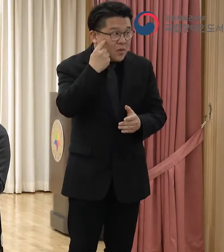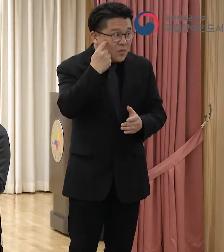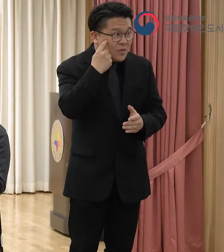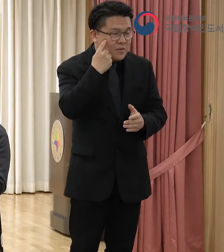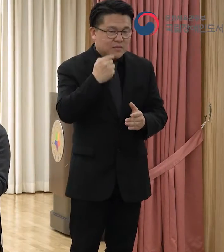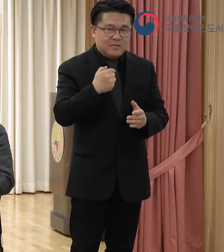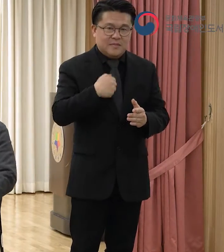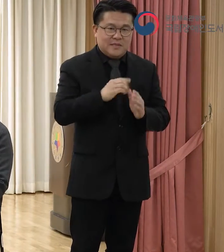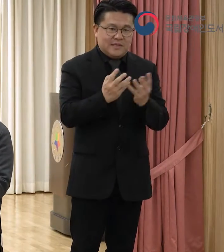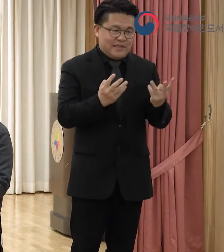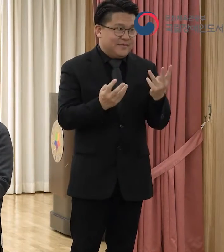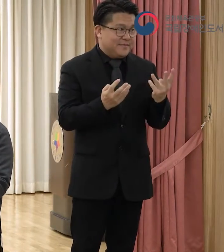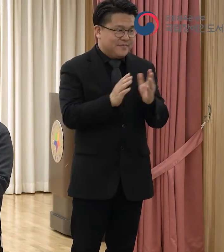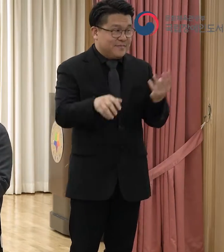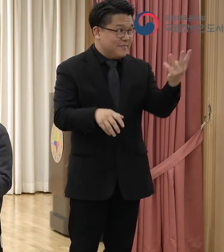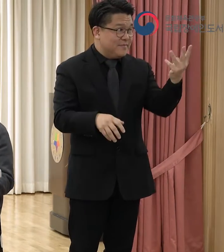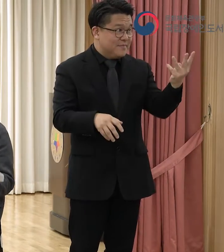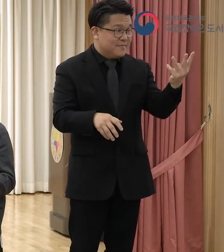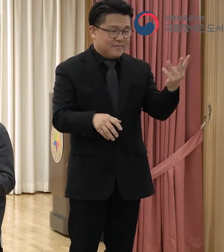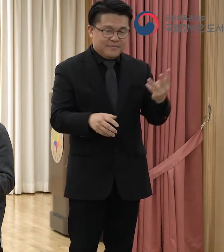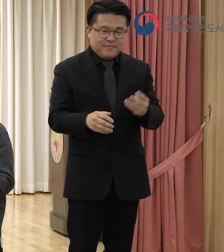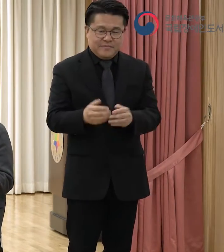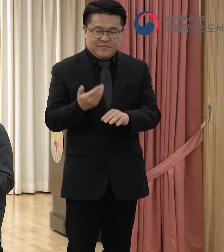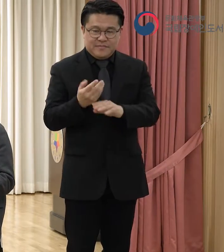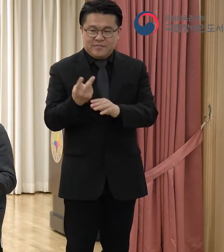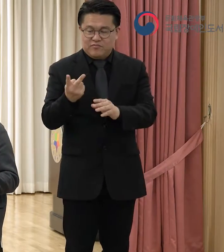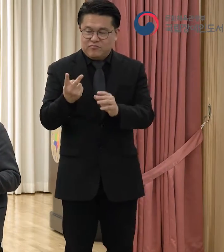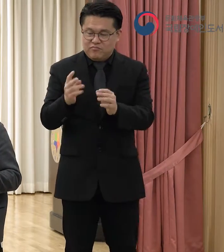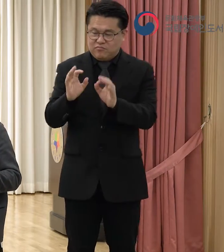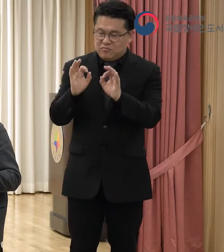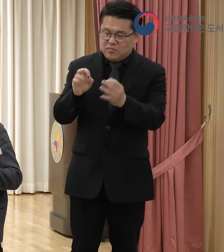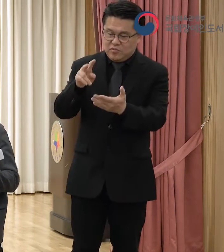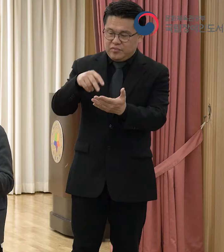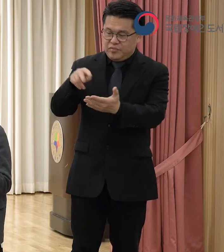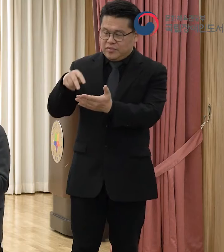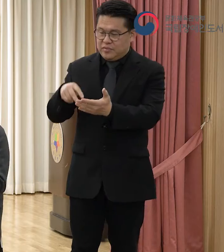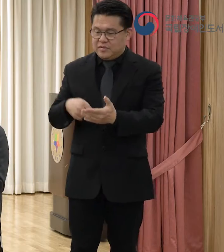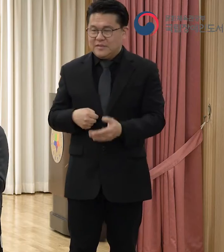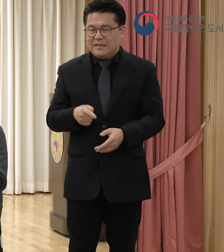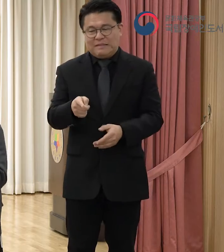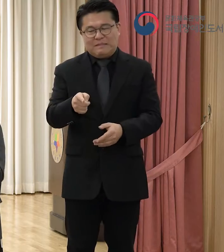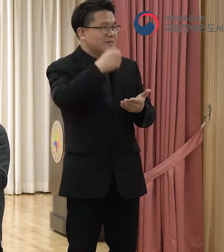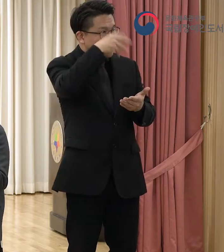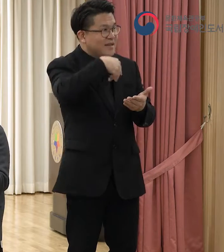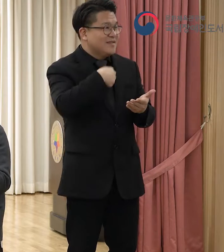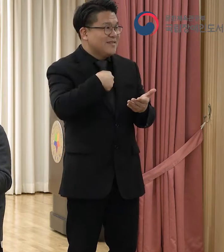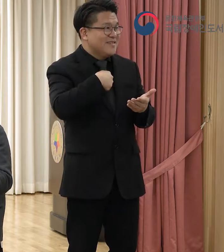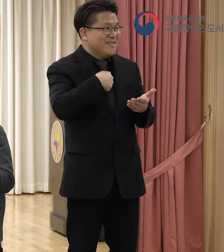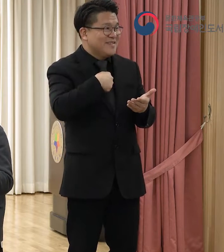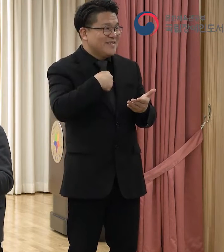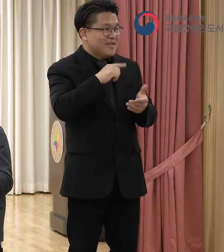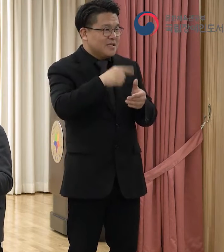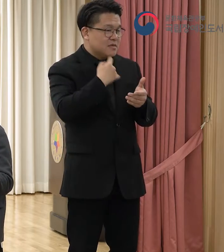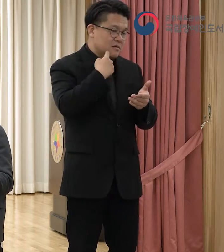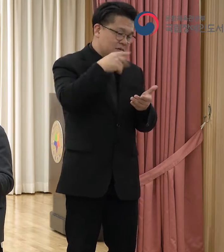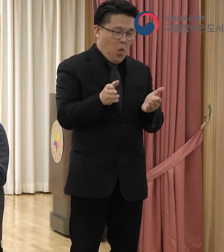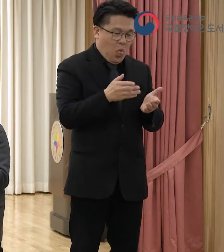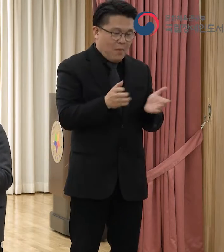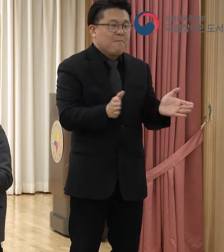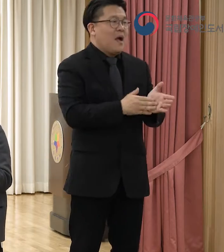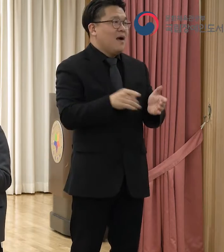제가 3권을 감수를 했었는데 다른 2권은 이제 보면서 제가 이제 잔소리를 많이 했어요. 책을 보는